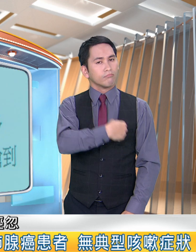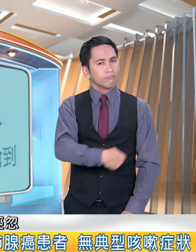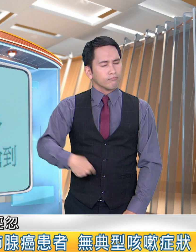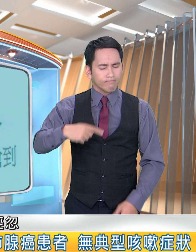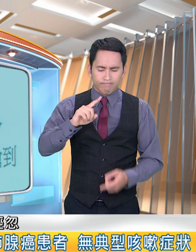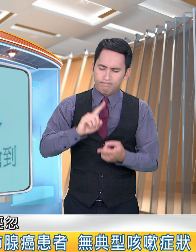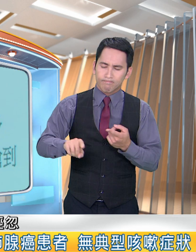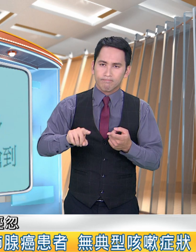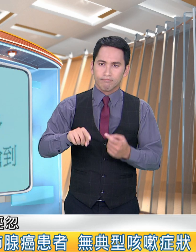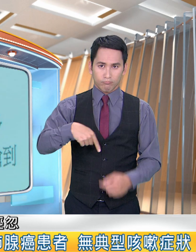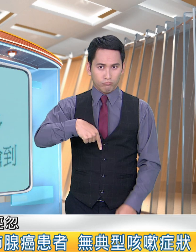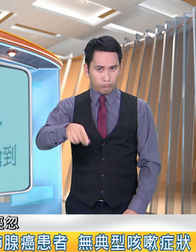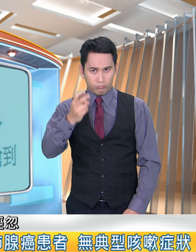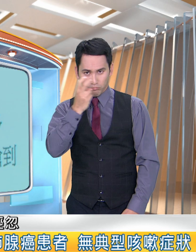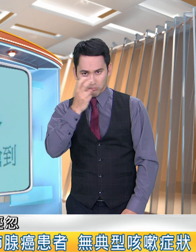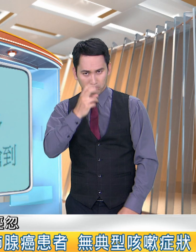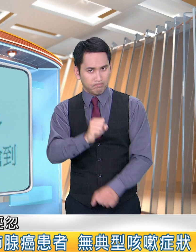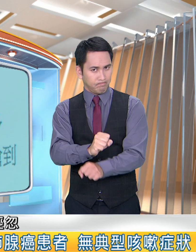轻忽。